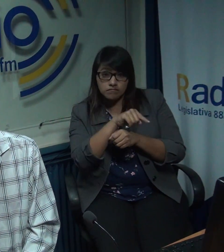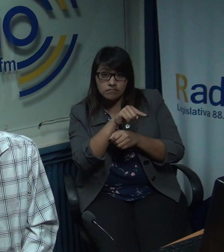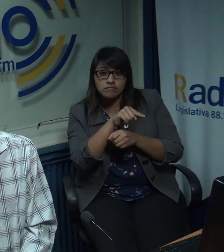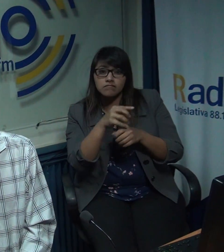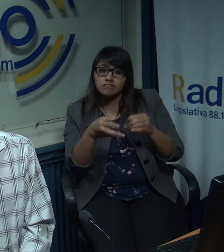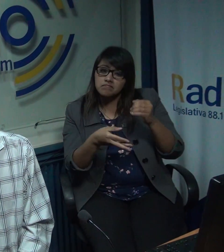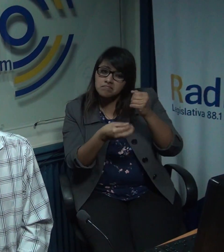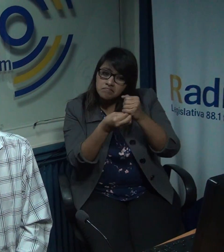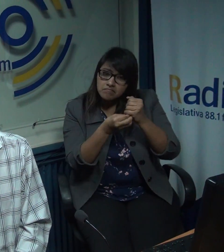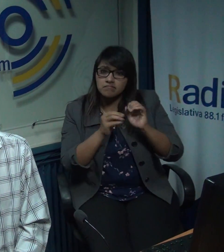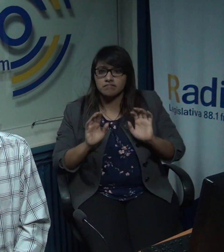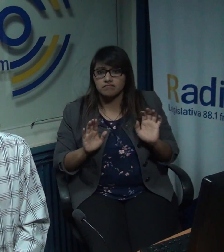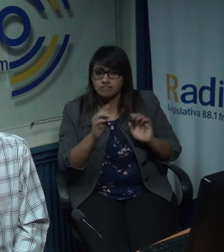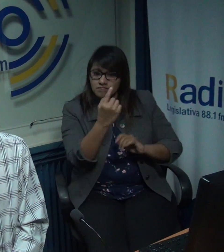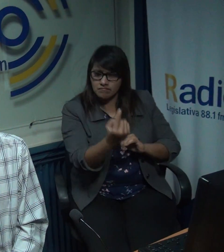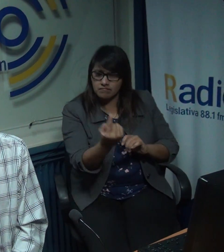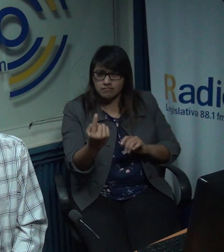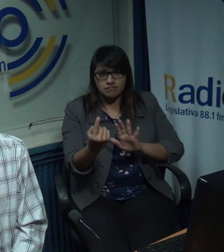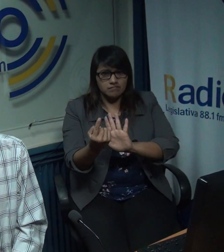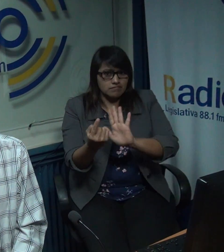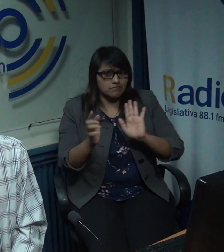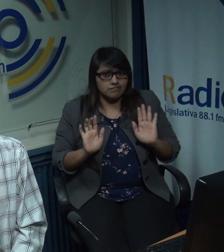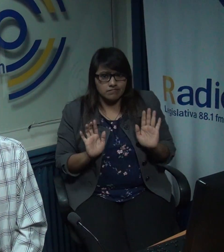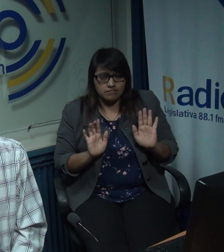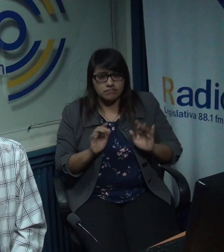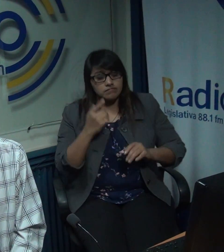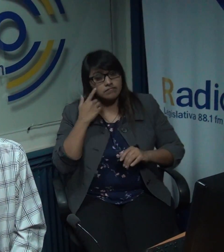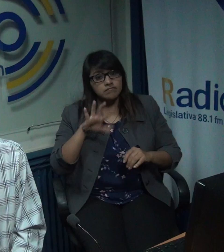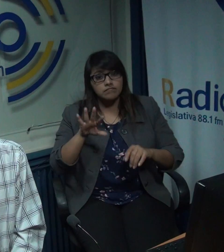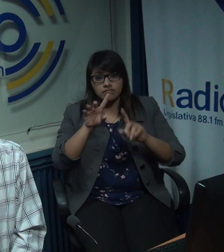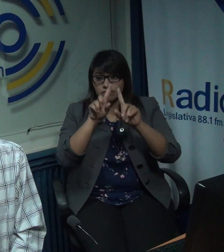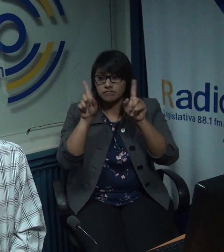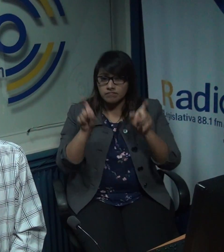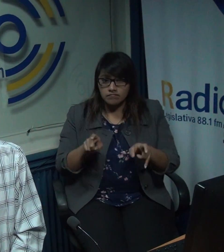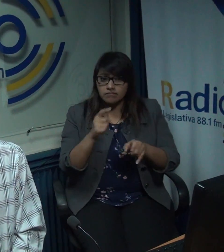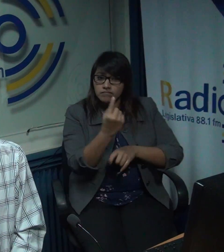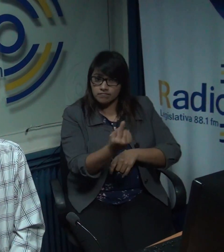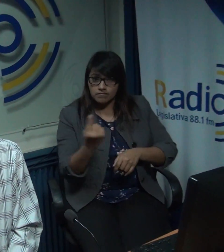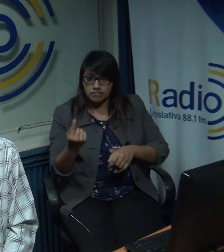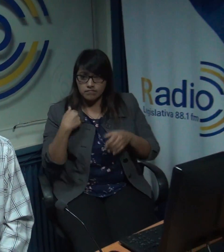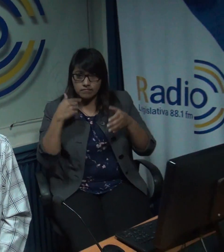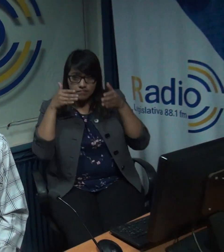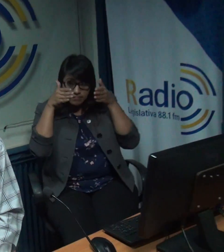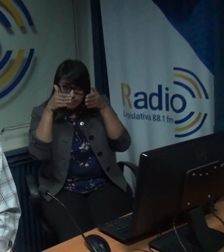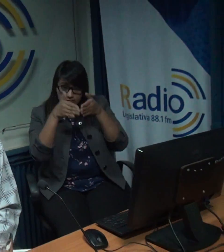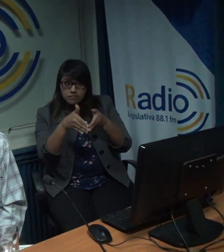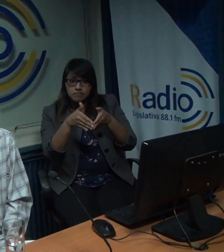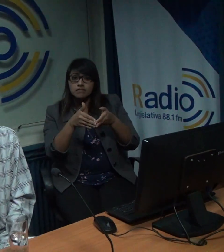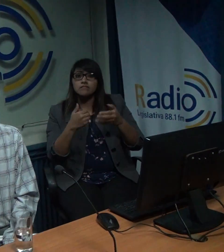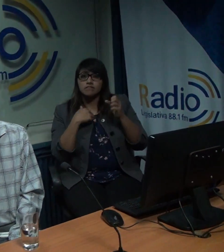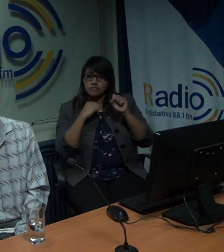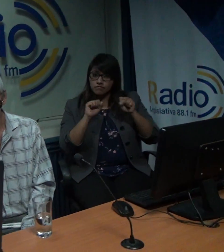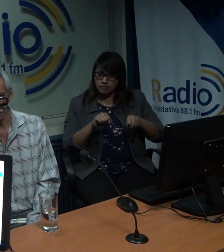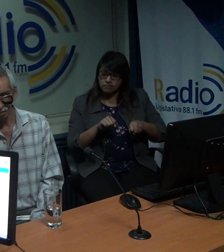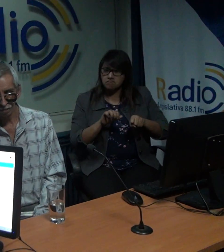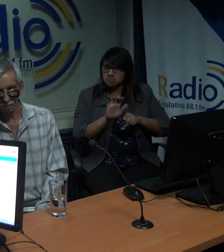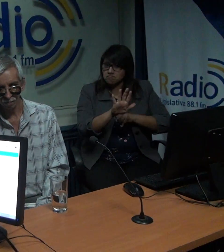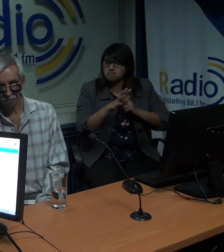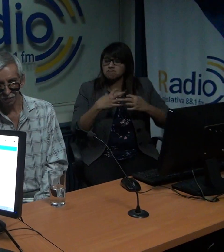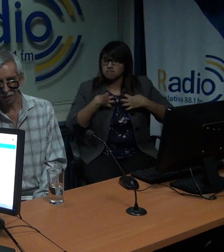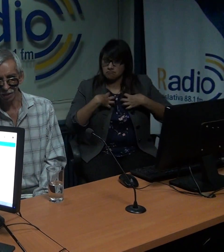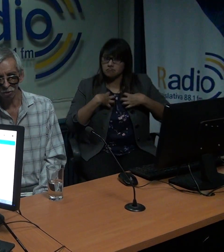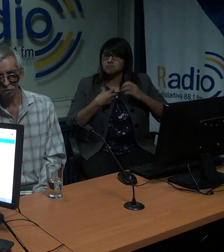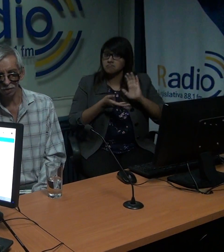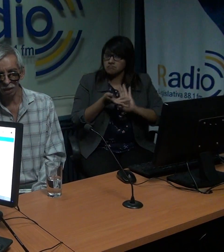condición. Recibiendo una atención pertinente, una persona con autismo podría llegar a tener un desarrollo pleno en la